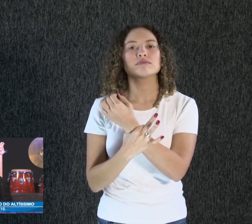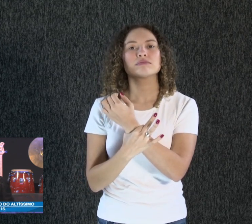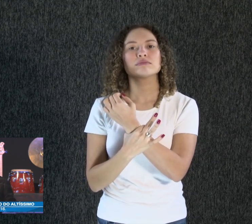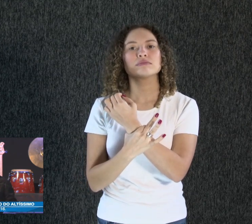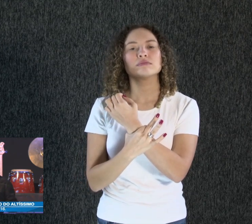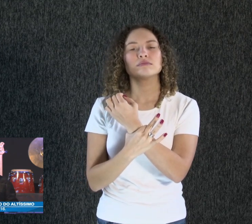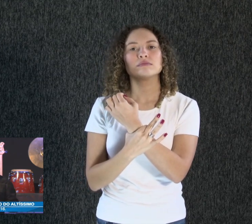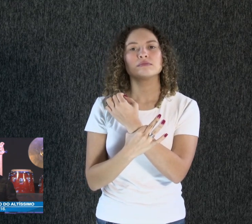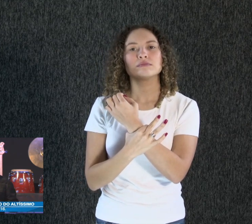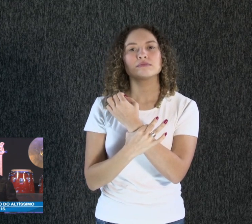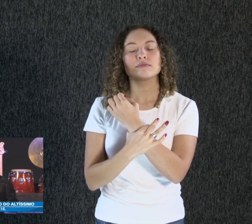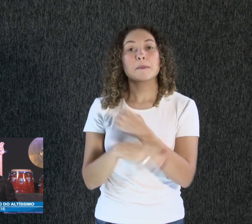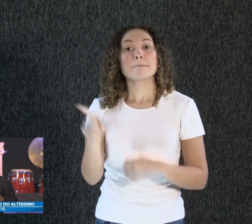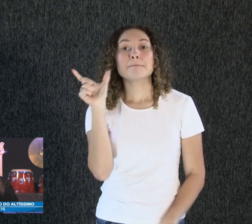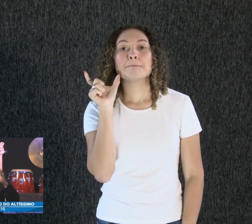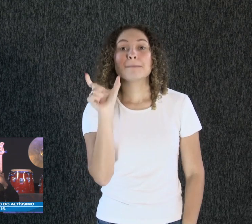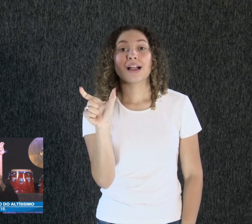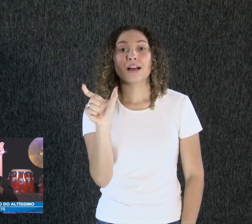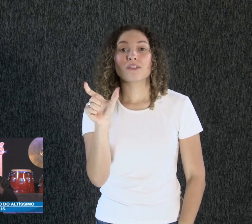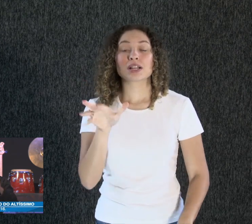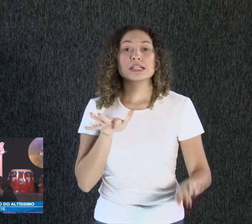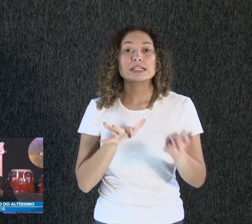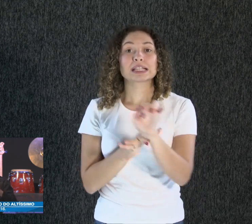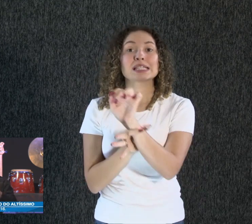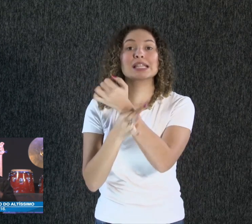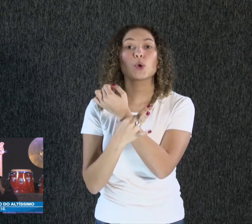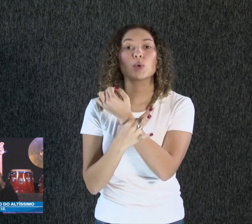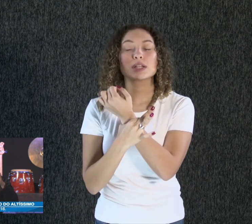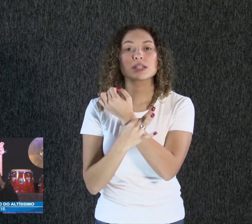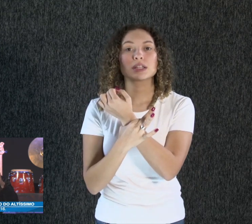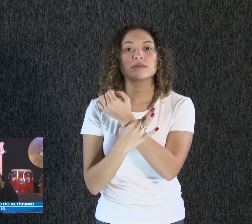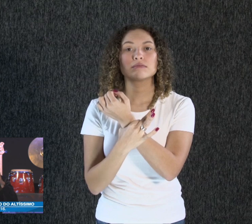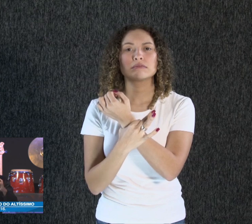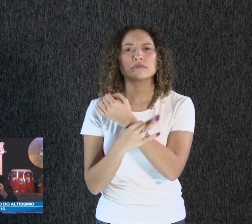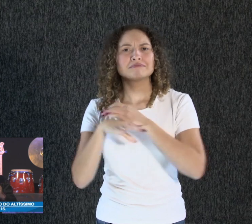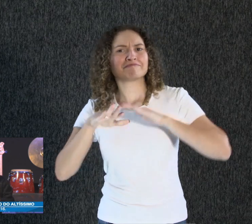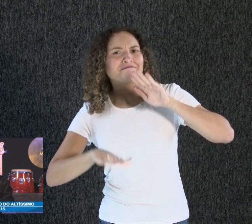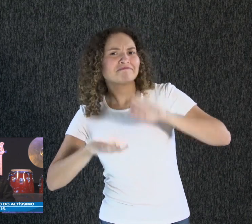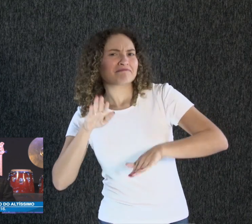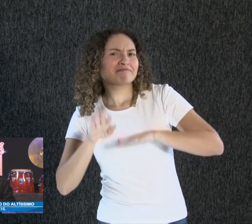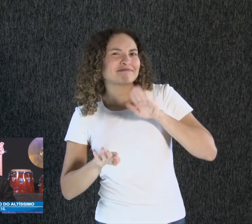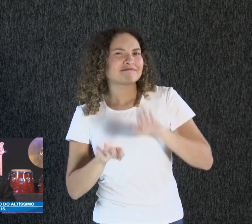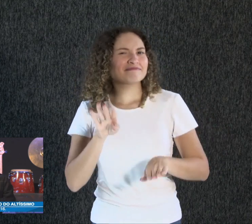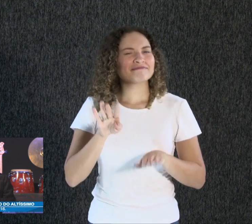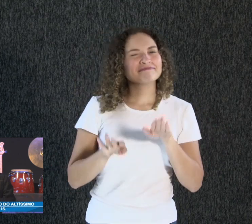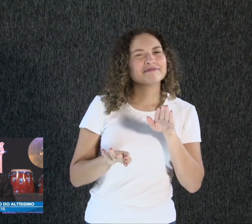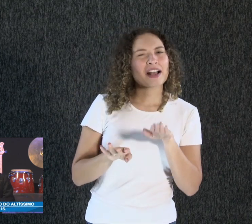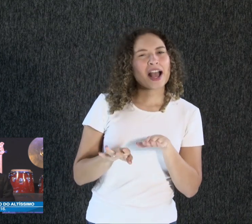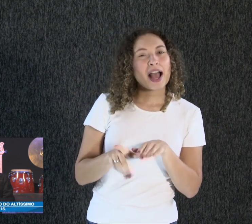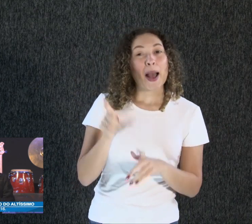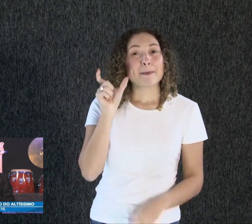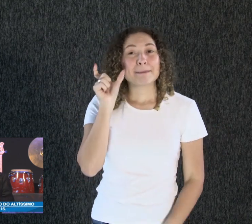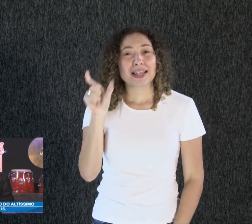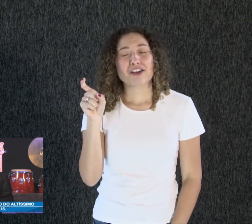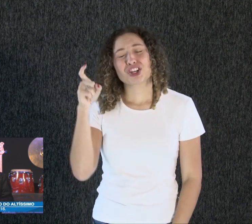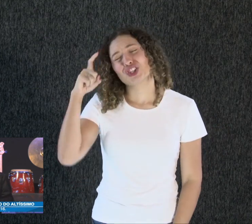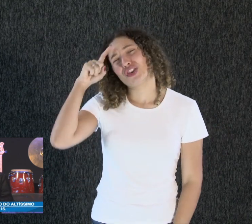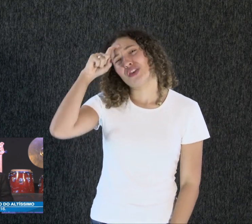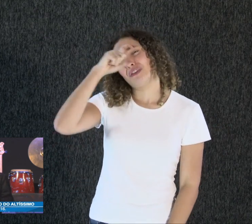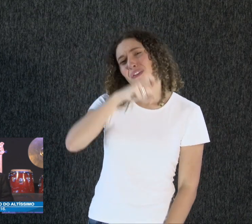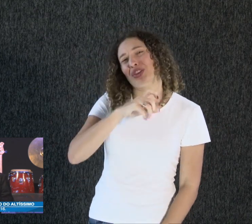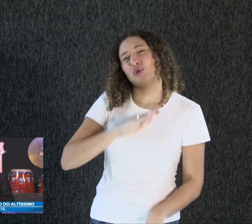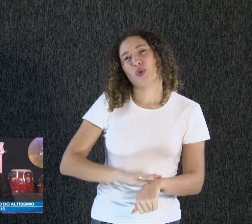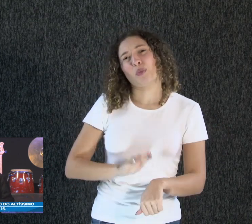segurança. Guarda isso, anote. A palavra é segurança. Talvez a palavra